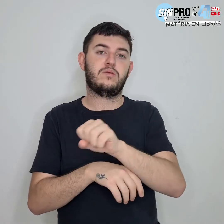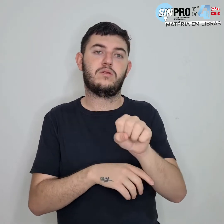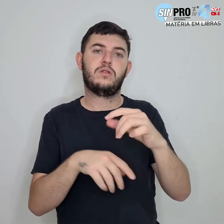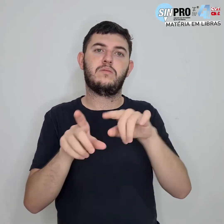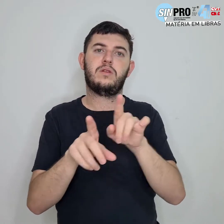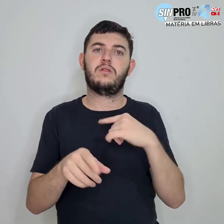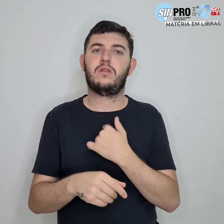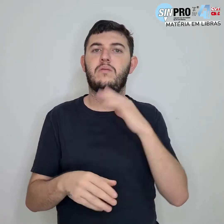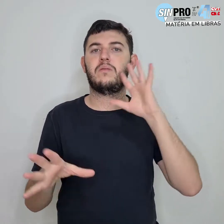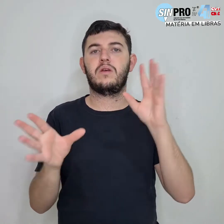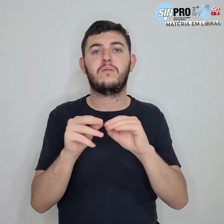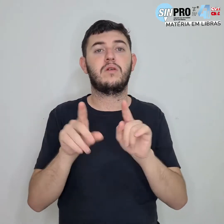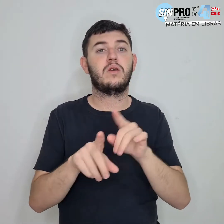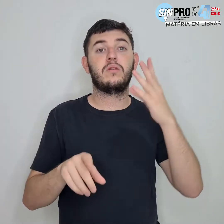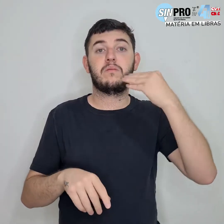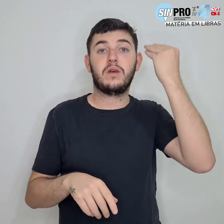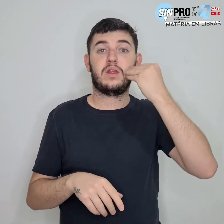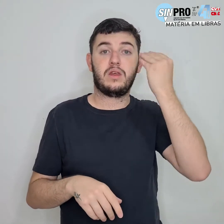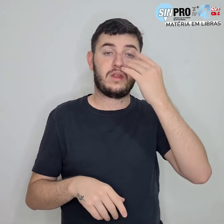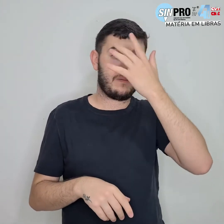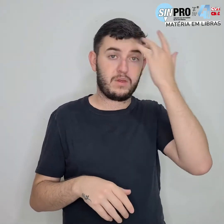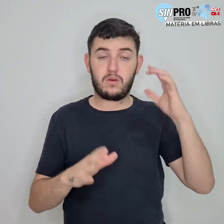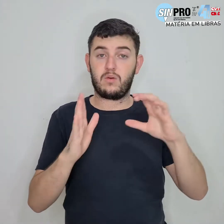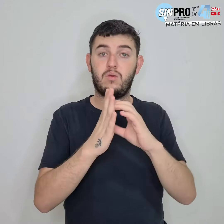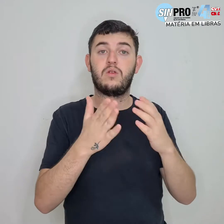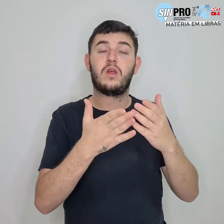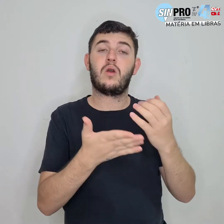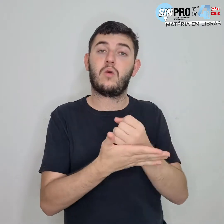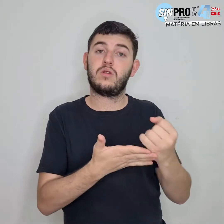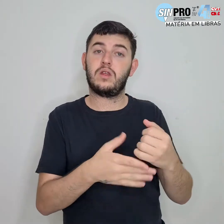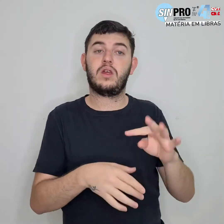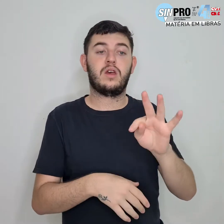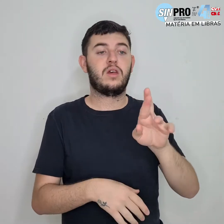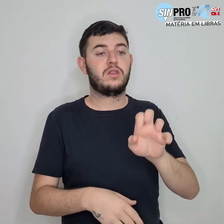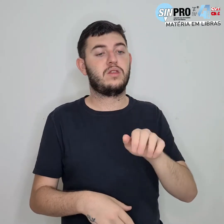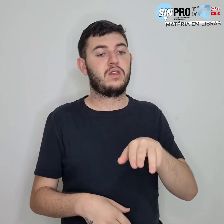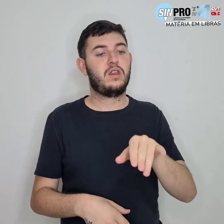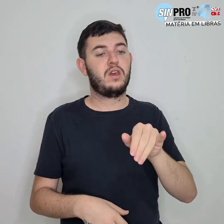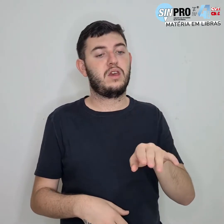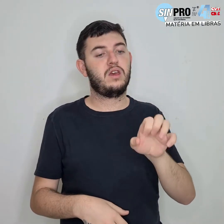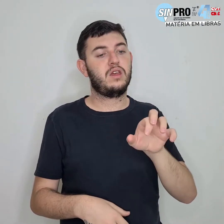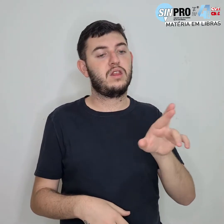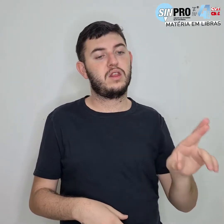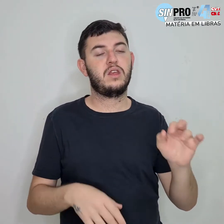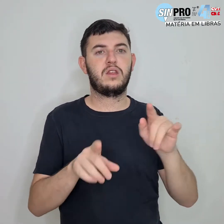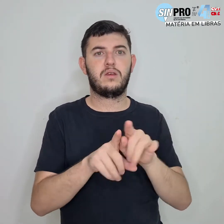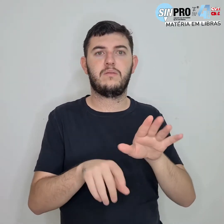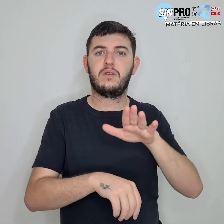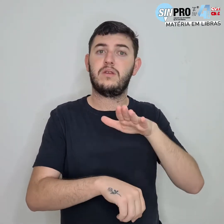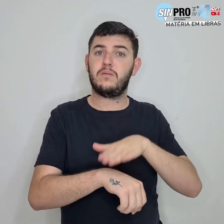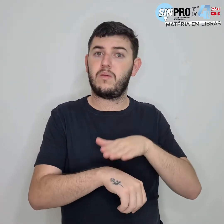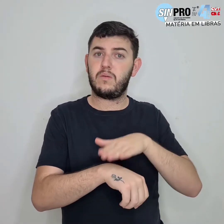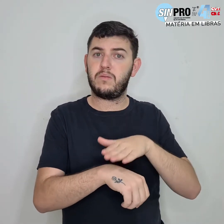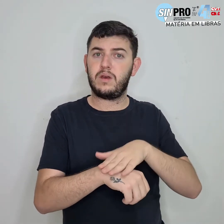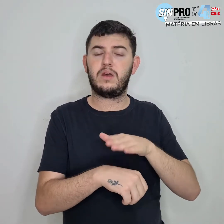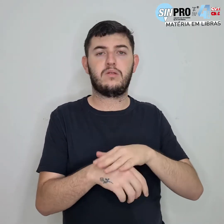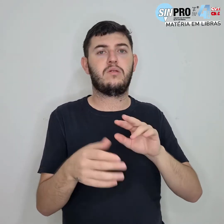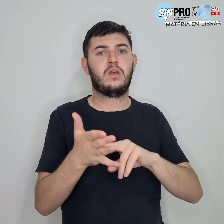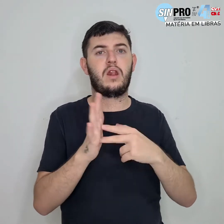servidor é contratado como trainee, justamente no período que tende a ser um estresse. Como haverá mais trainee do